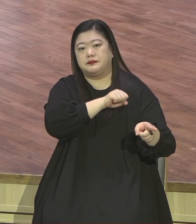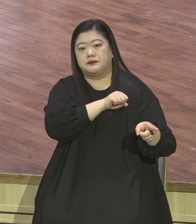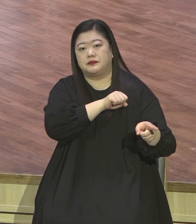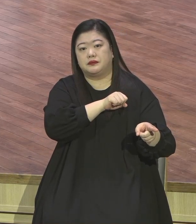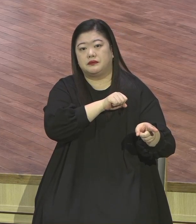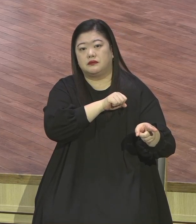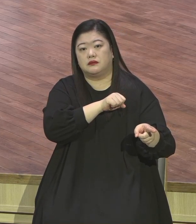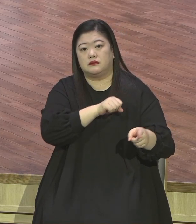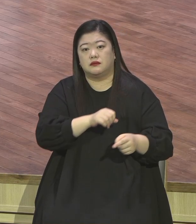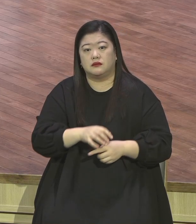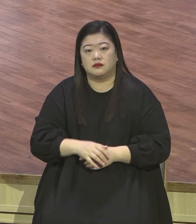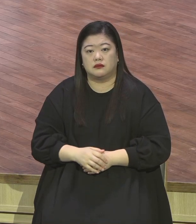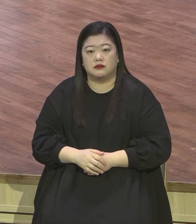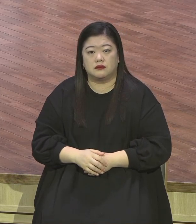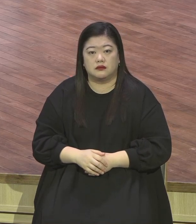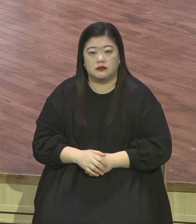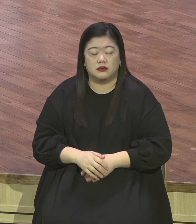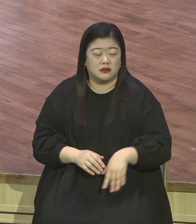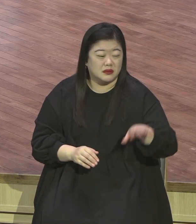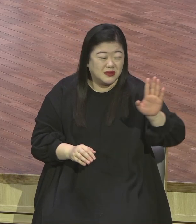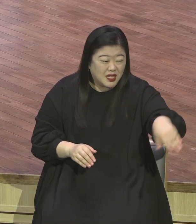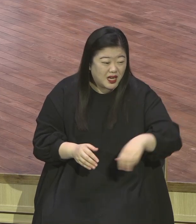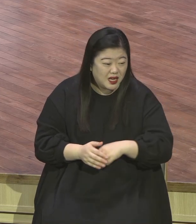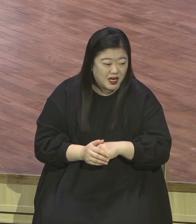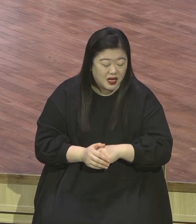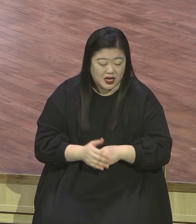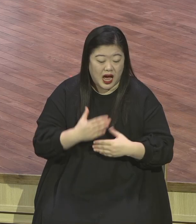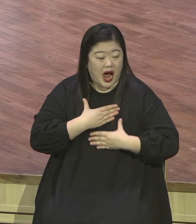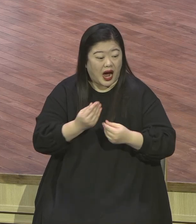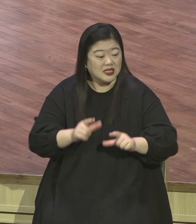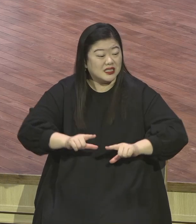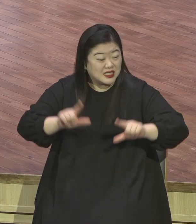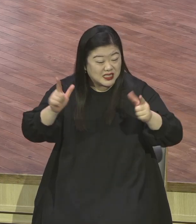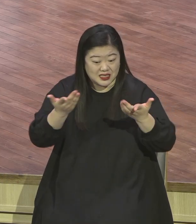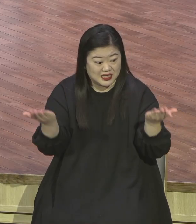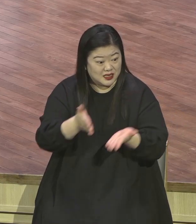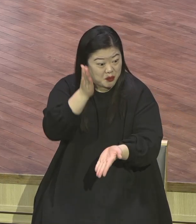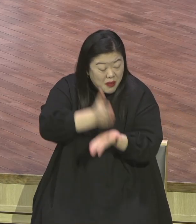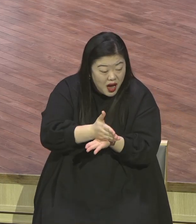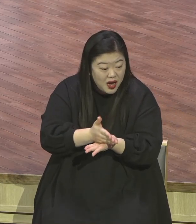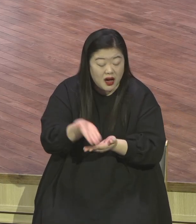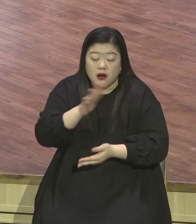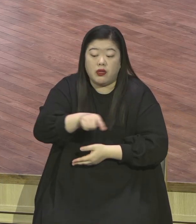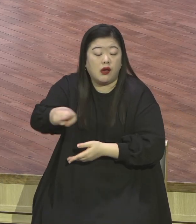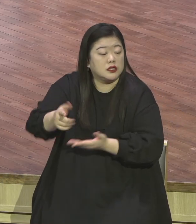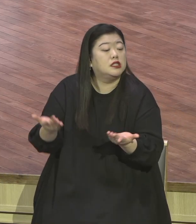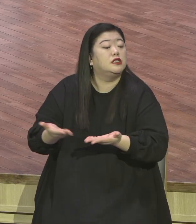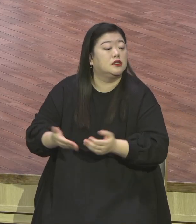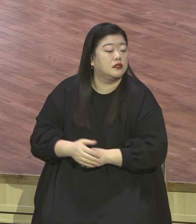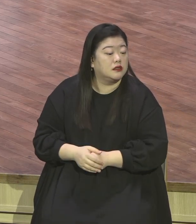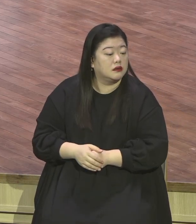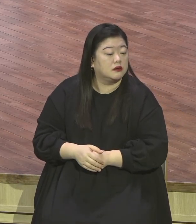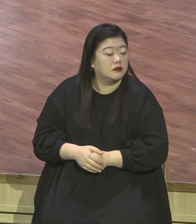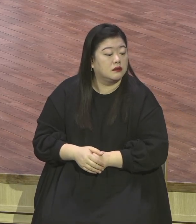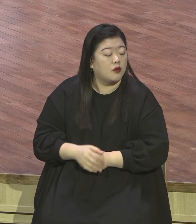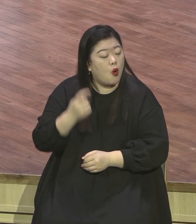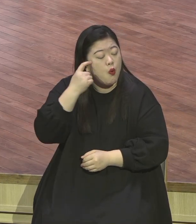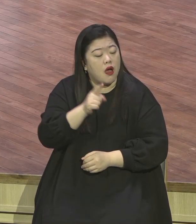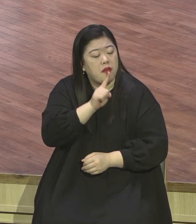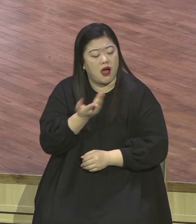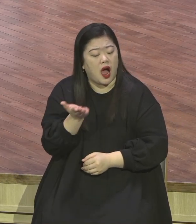너희들이 하고 있는 행동이 얼마나 모순적인지를 아느냐라고 하면서 이들의 잘못된